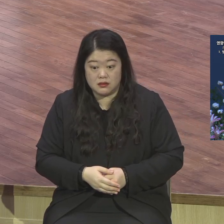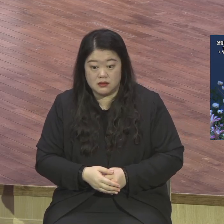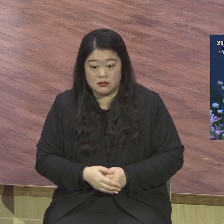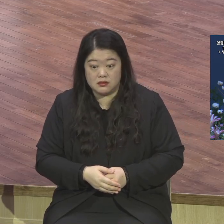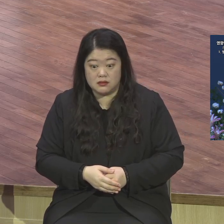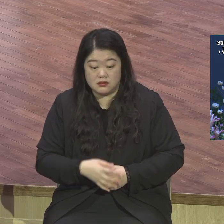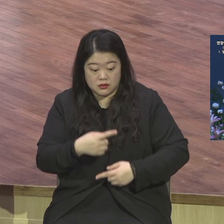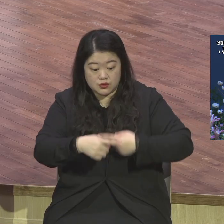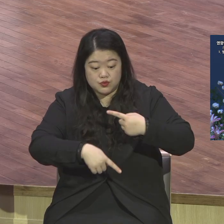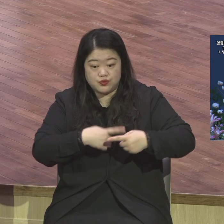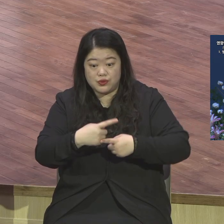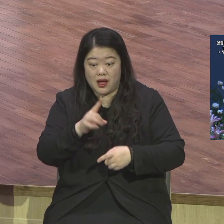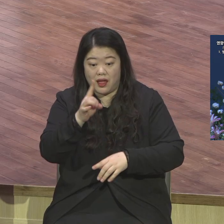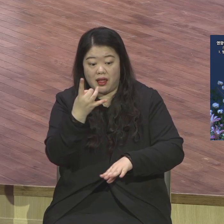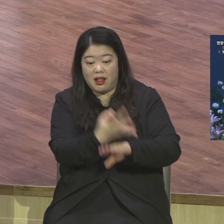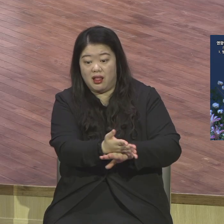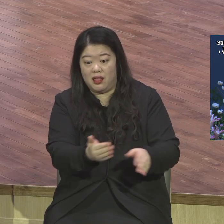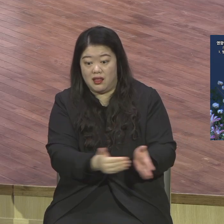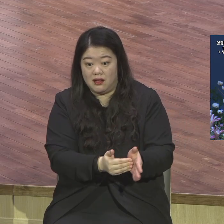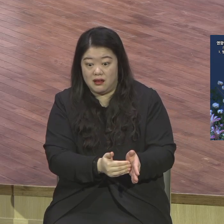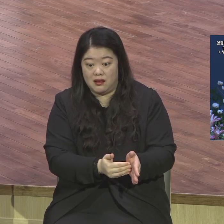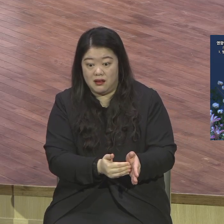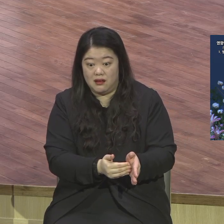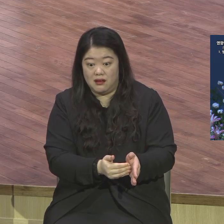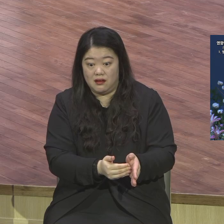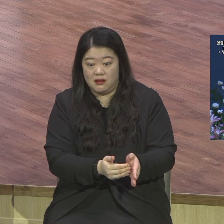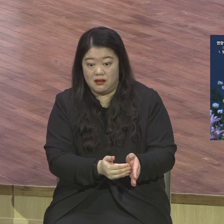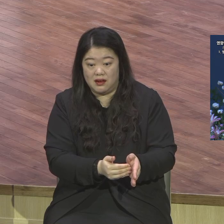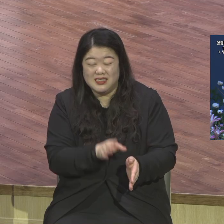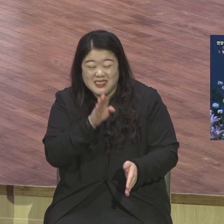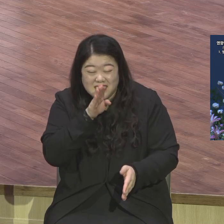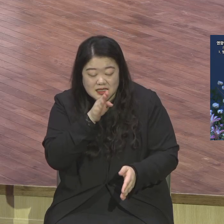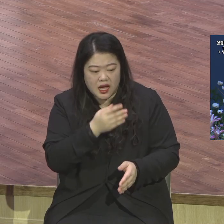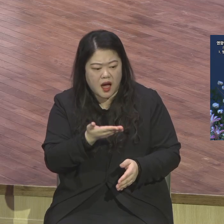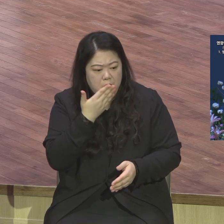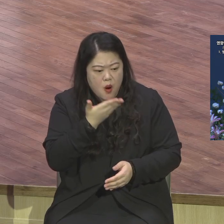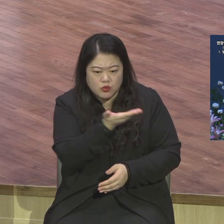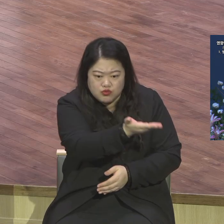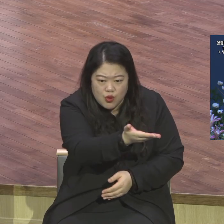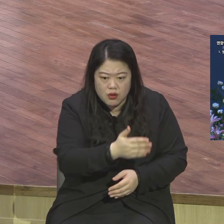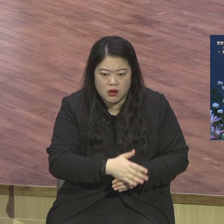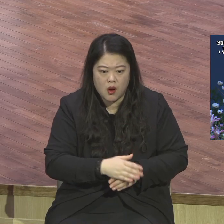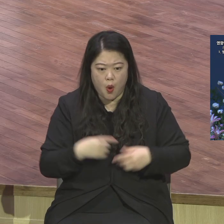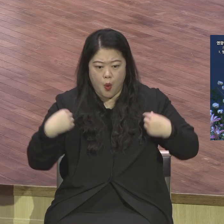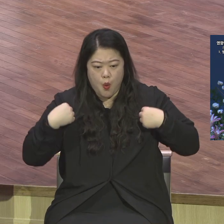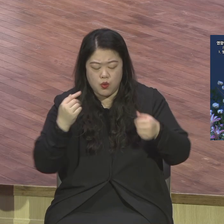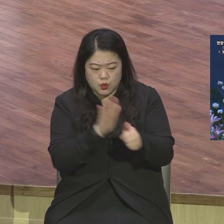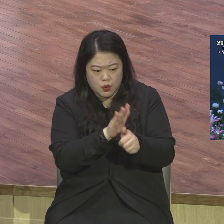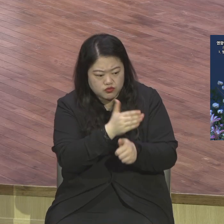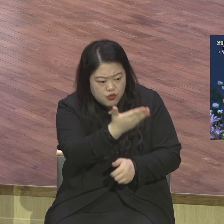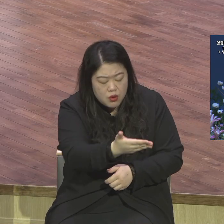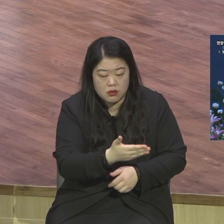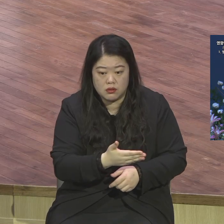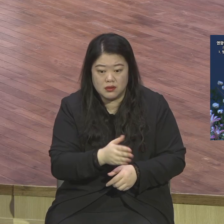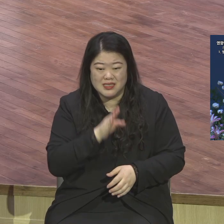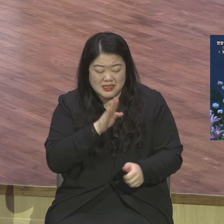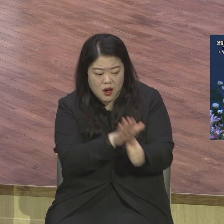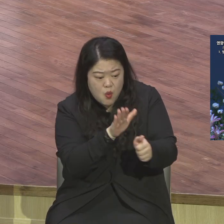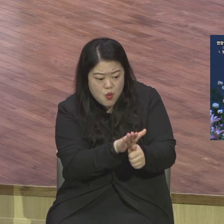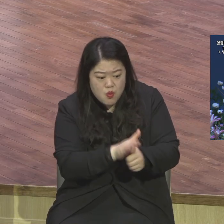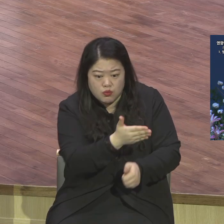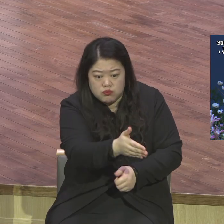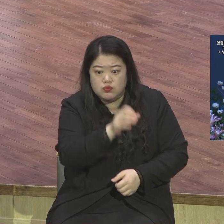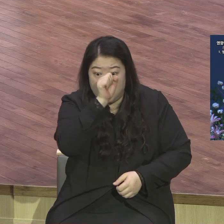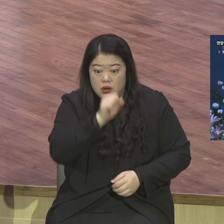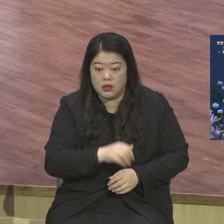이건 말뿐인 삶, 이런 삶은 어떤 영향력도 삶 속에서 입힐 수가